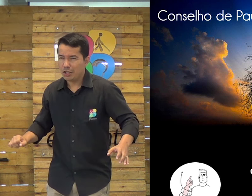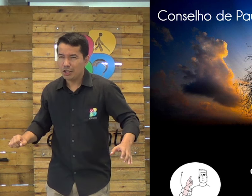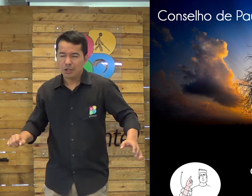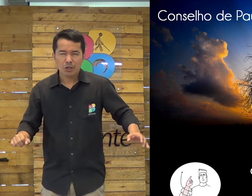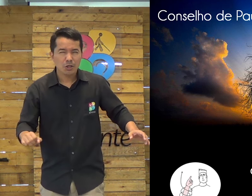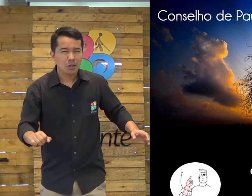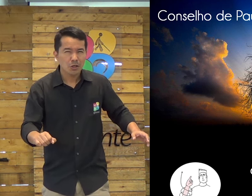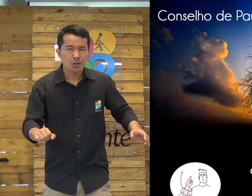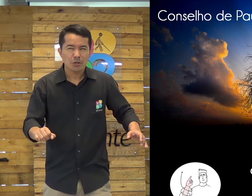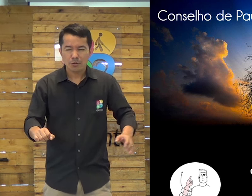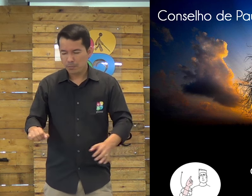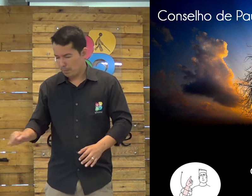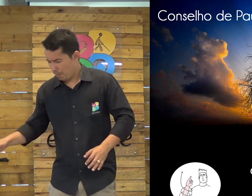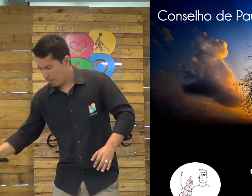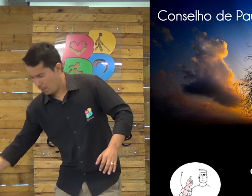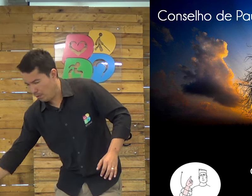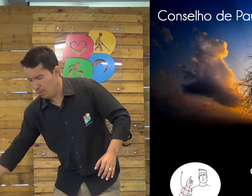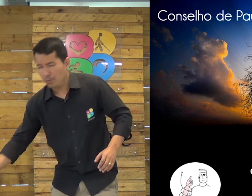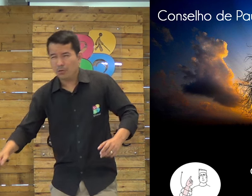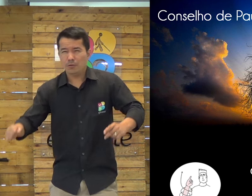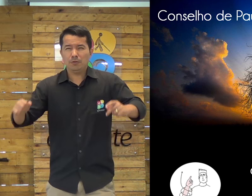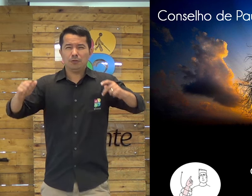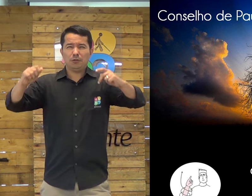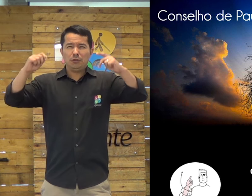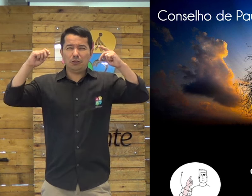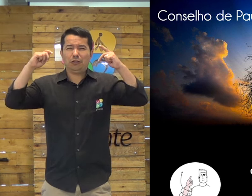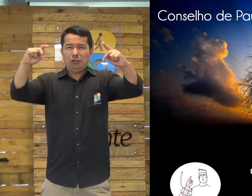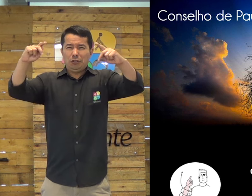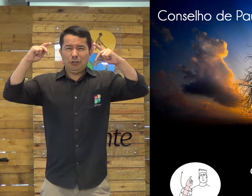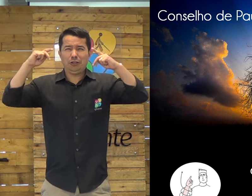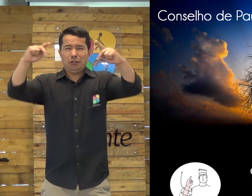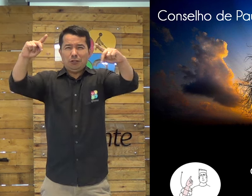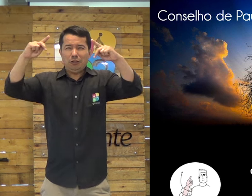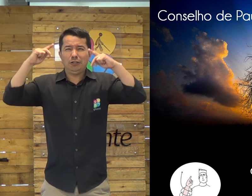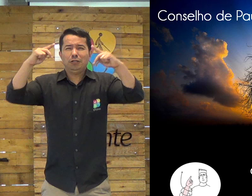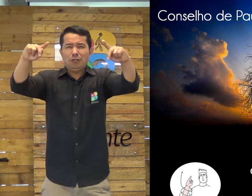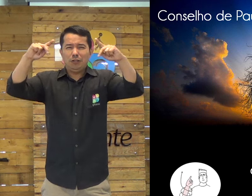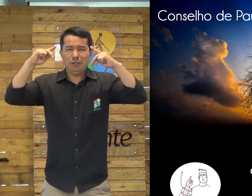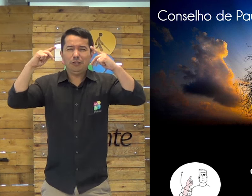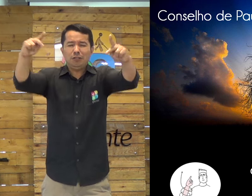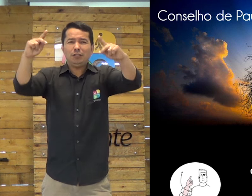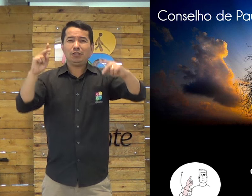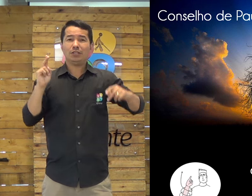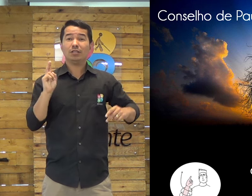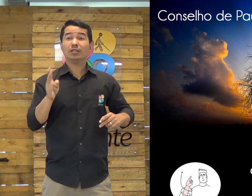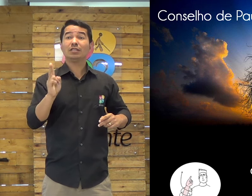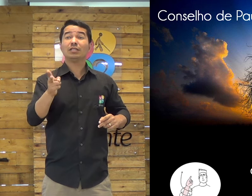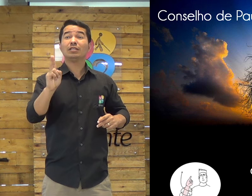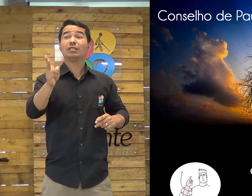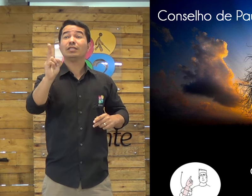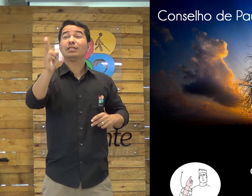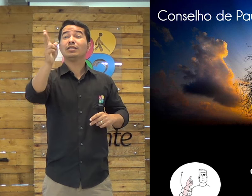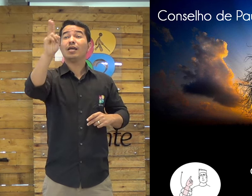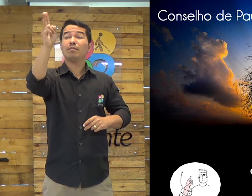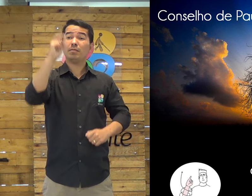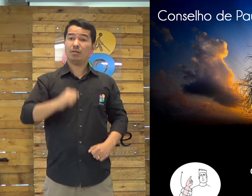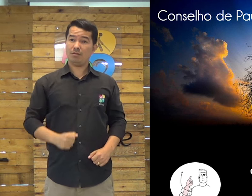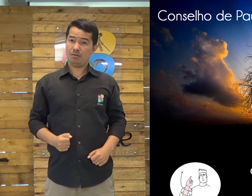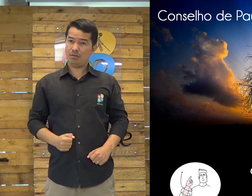Um velhinho que não conseguia andar direito, tinha que pegar sua bengala, mas continuava pregando a palavra de